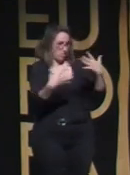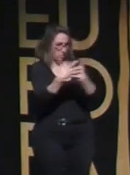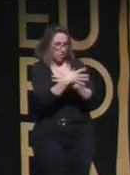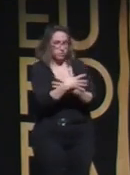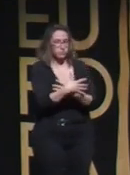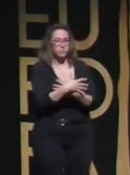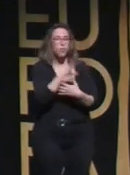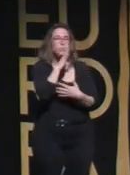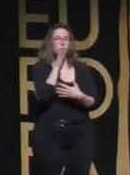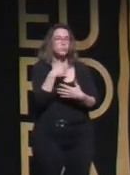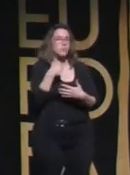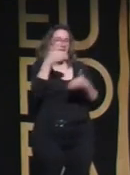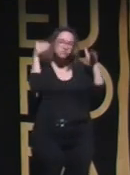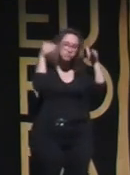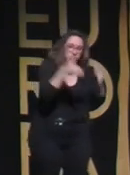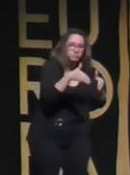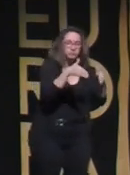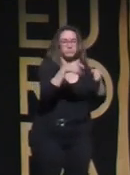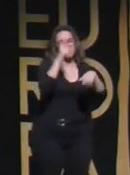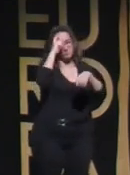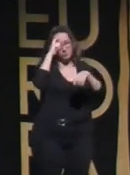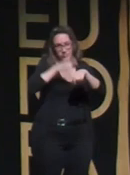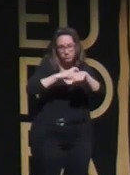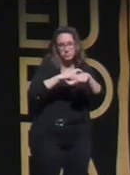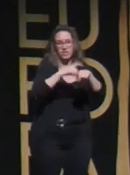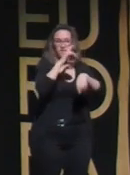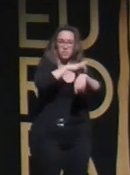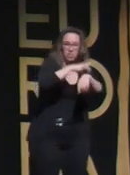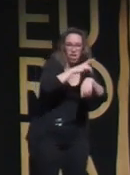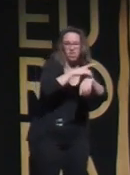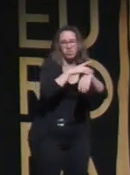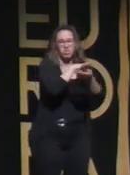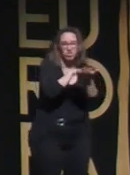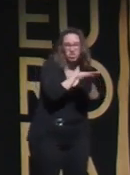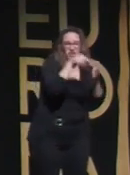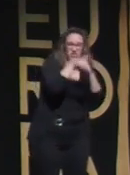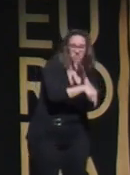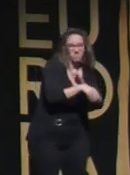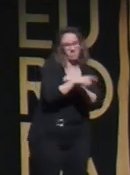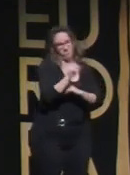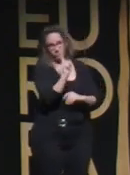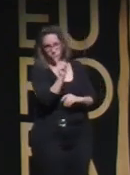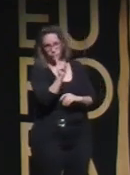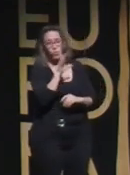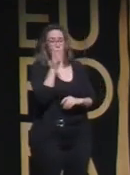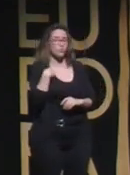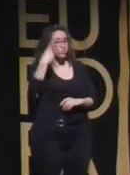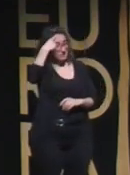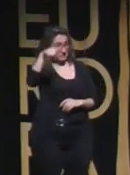tanto, no me gusta tanto hablar de lo que es la psicopatología, evidentemente, porque la forma en la que yo entiendo lo que pasa a los más chiquis de casa